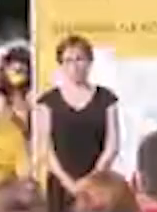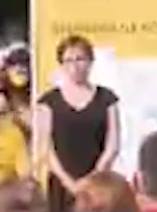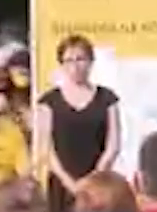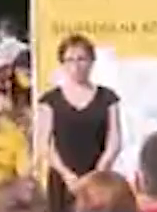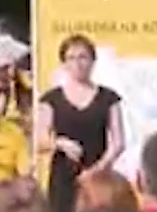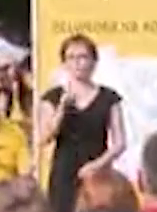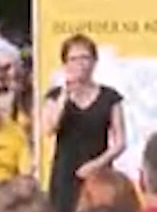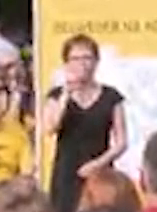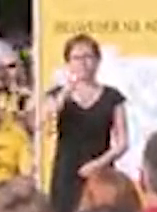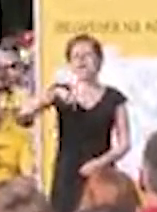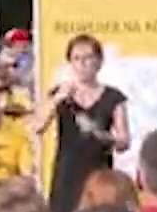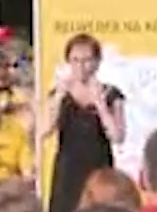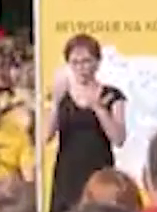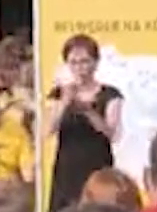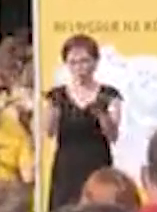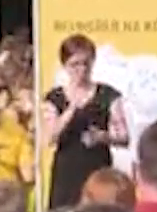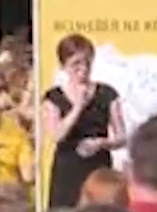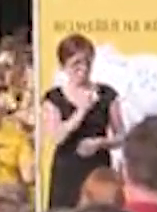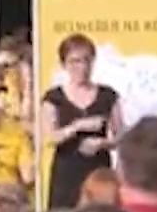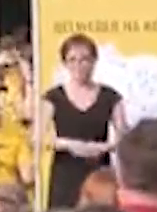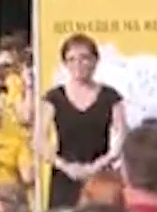To my wam bardzo dziękujemy, prawda? Tak,